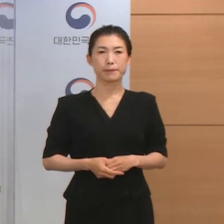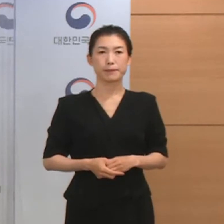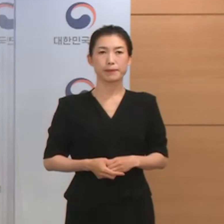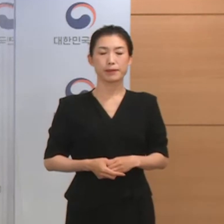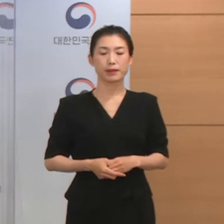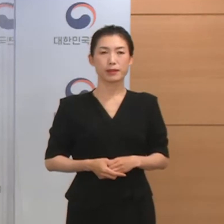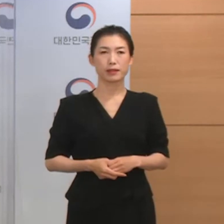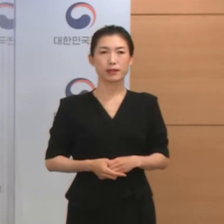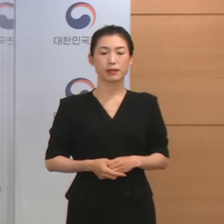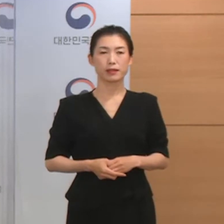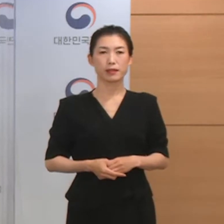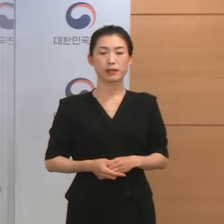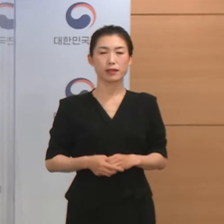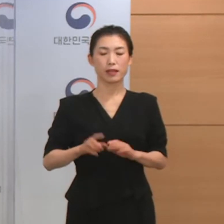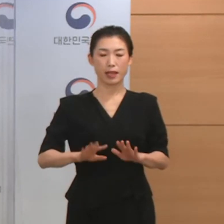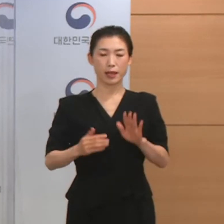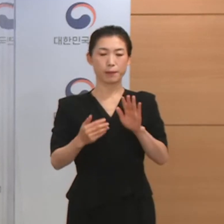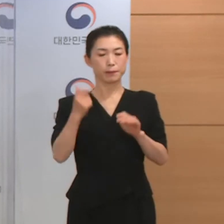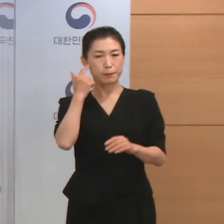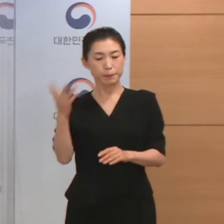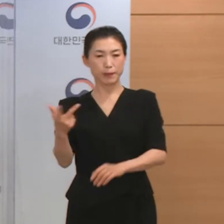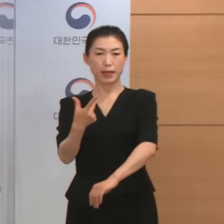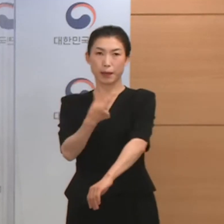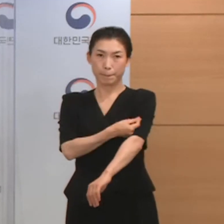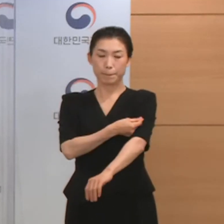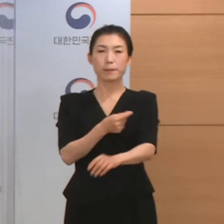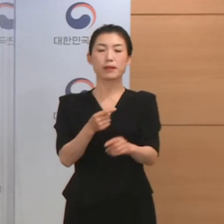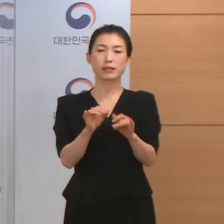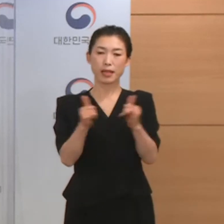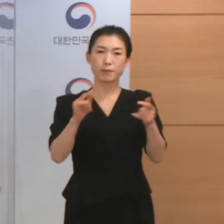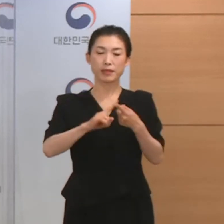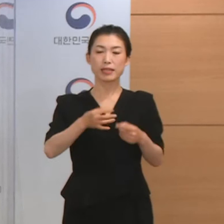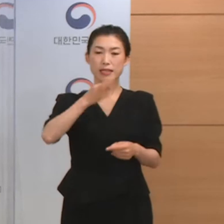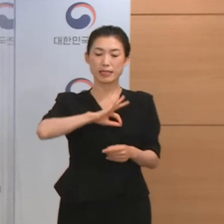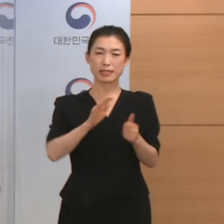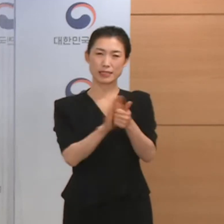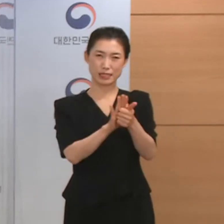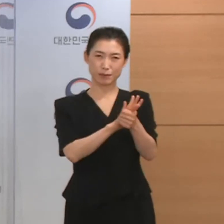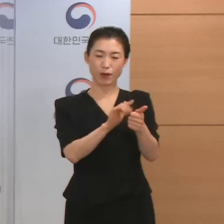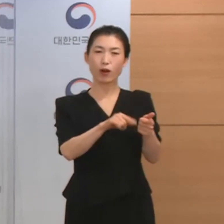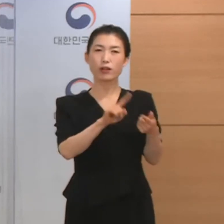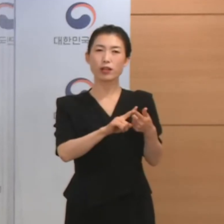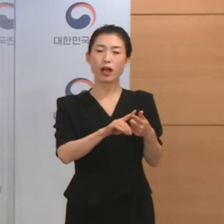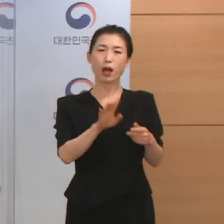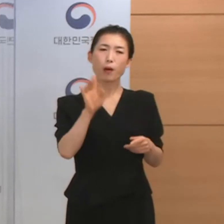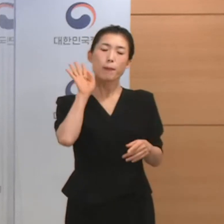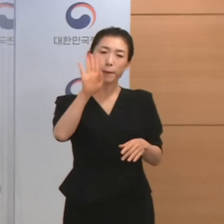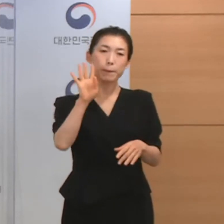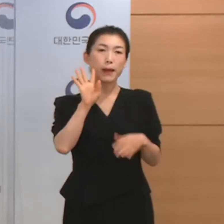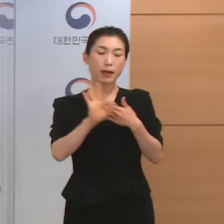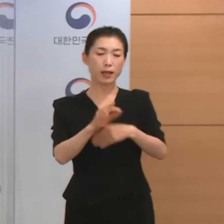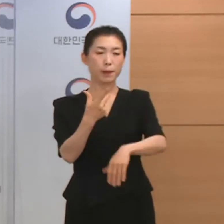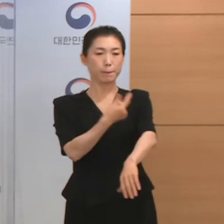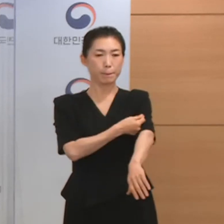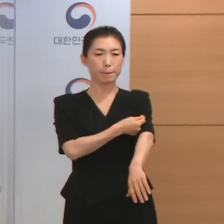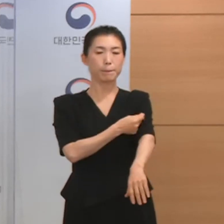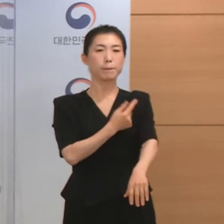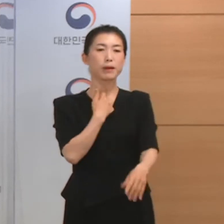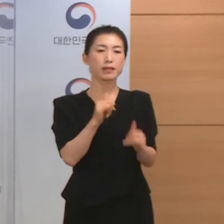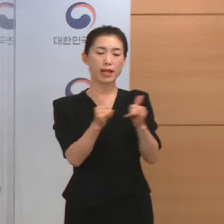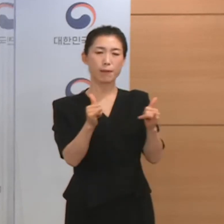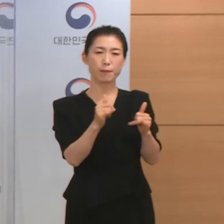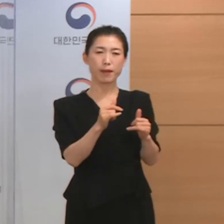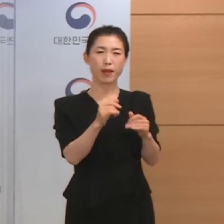다음 질문 드리겠습니다. 접종자에 대한 인센티브와 관련해 이로 인해 감염 전파의 위험성이 일정